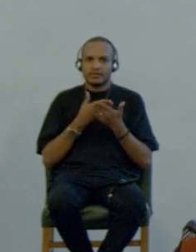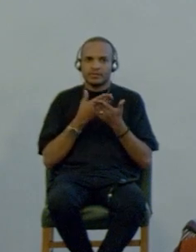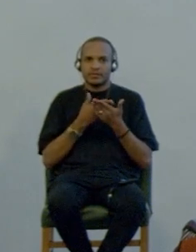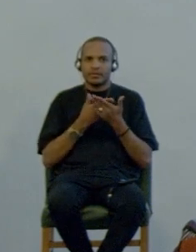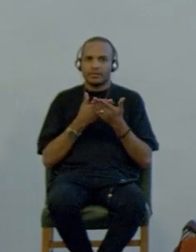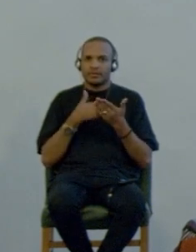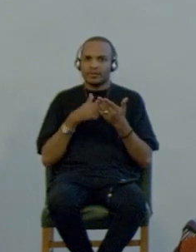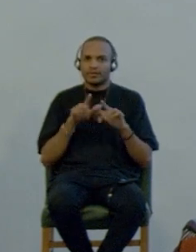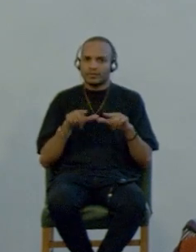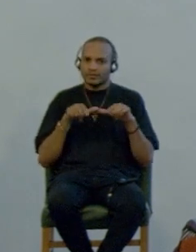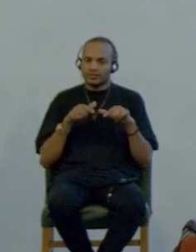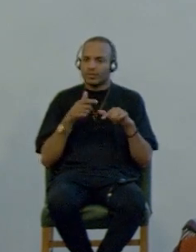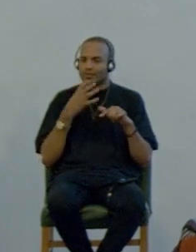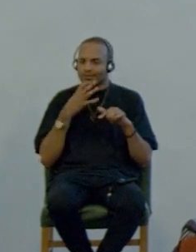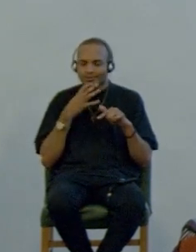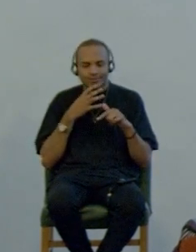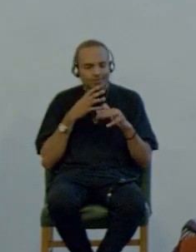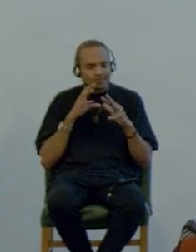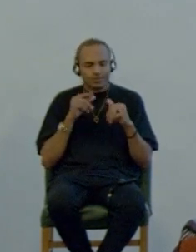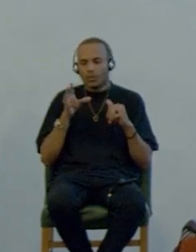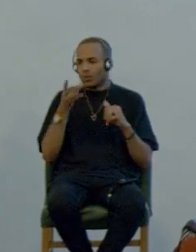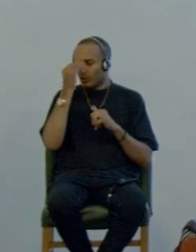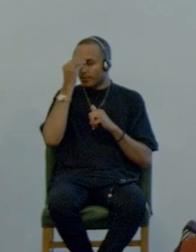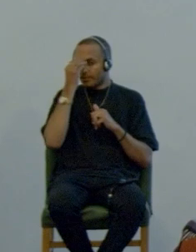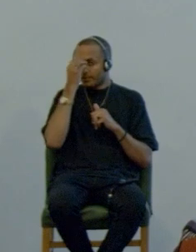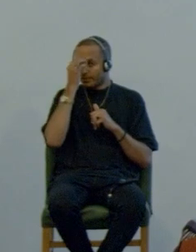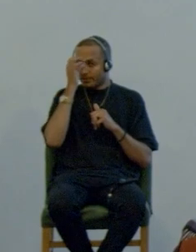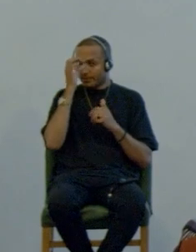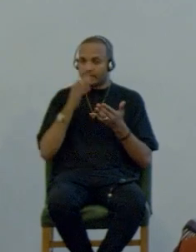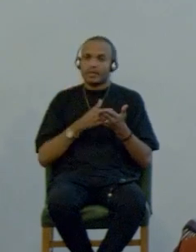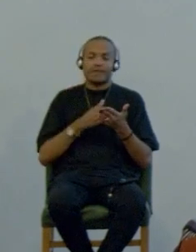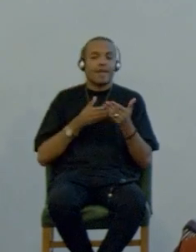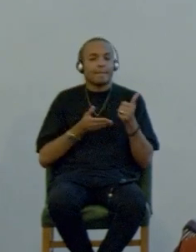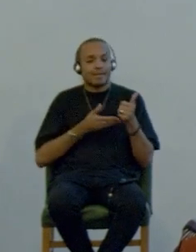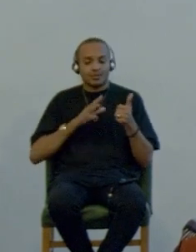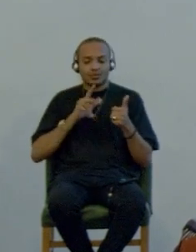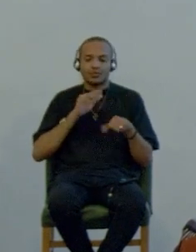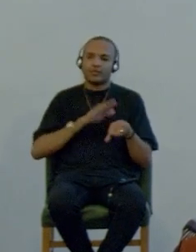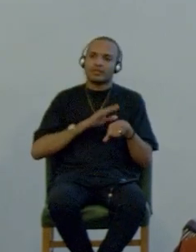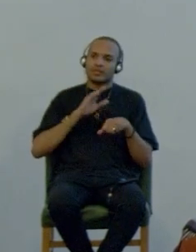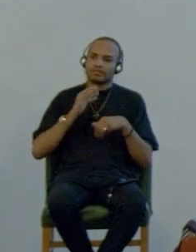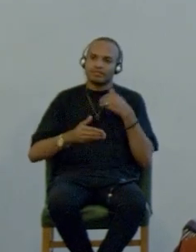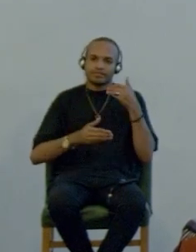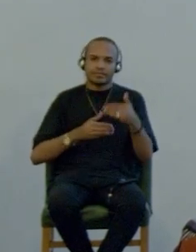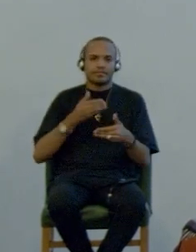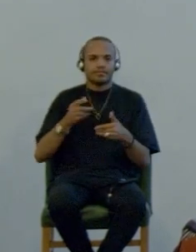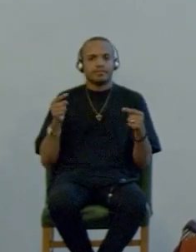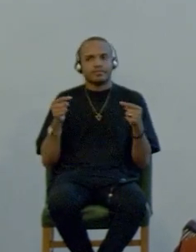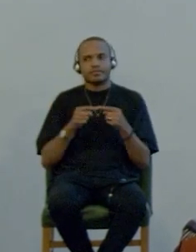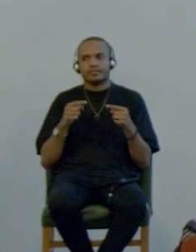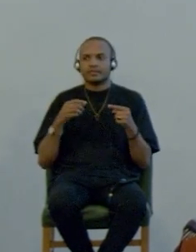est la base de tout ce que j'ai fait après sur la question du voyage, de l'inconnu,